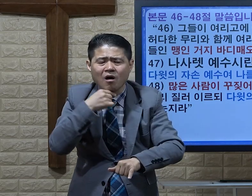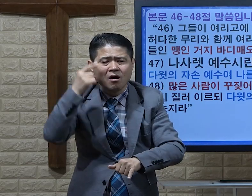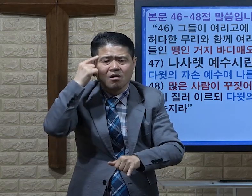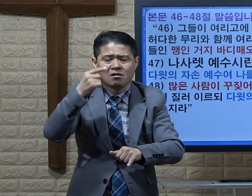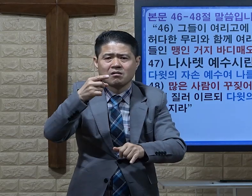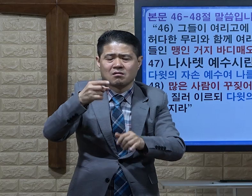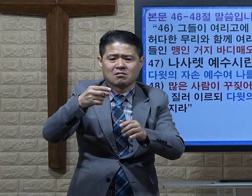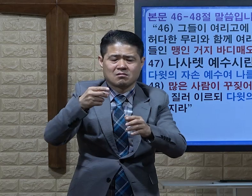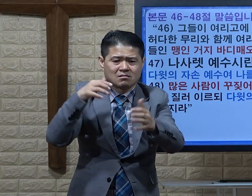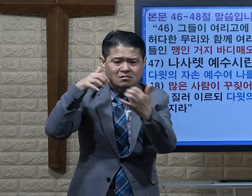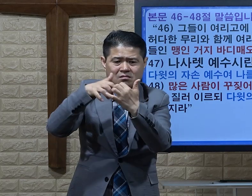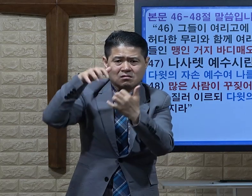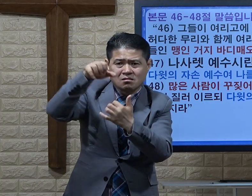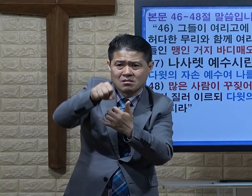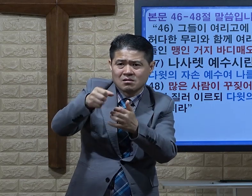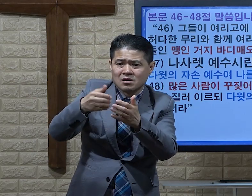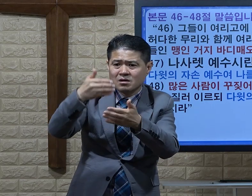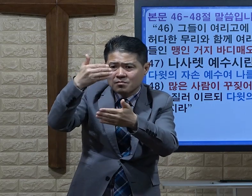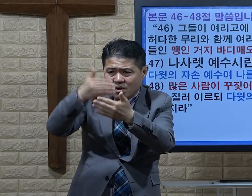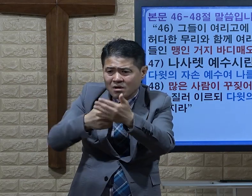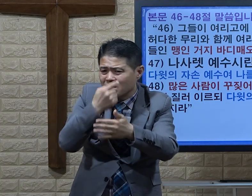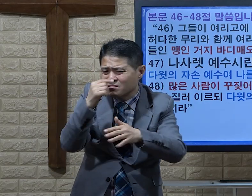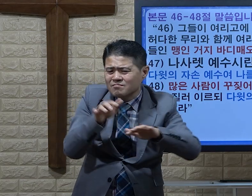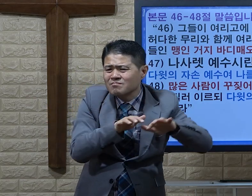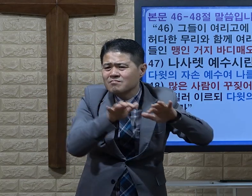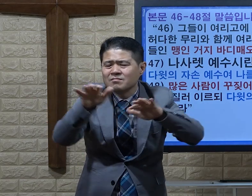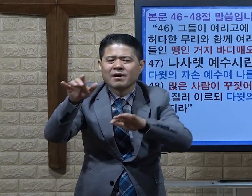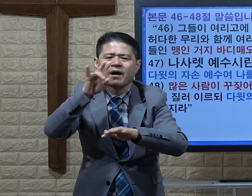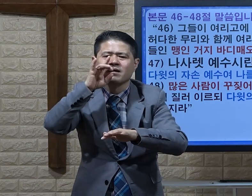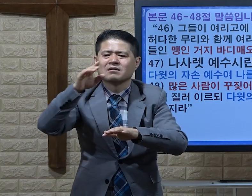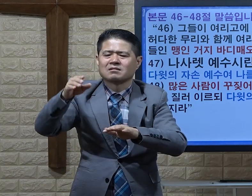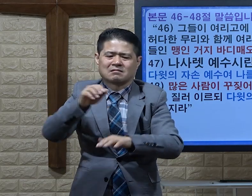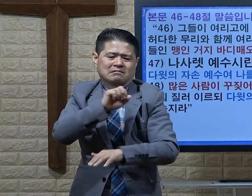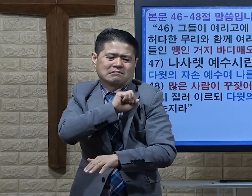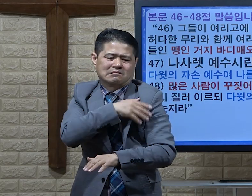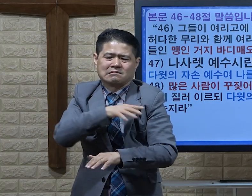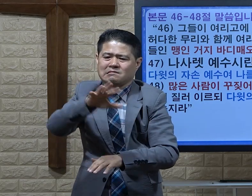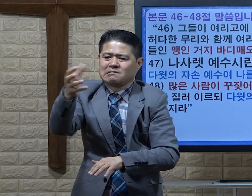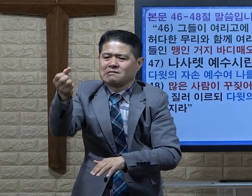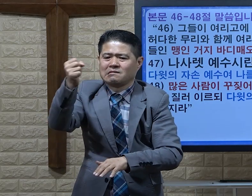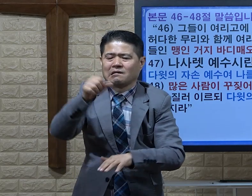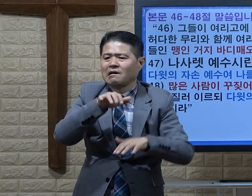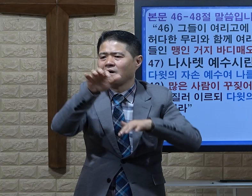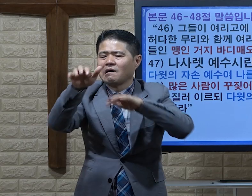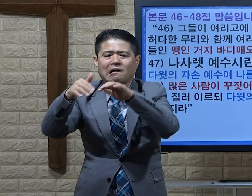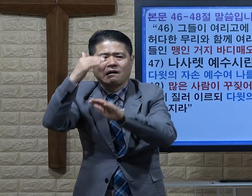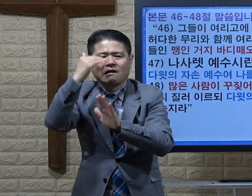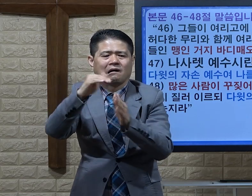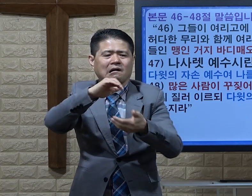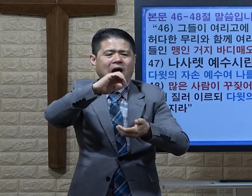다들 그곳에 여행을 가고 싶어 하지만 팔레스타인의 소유로서